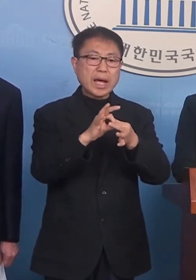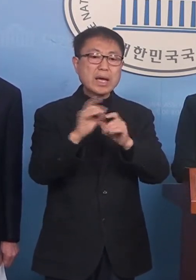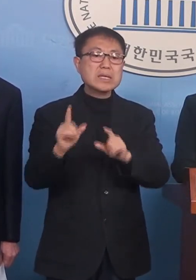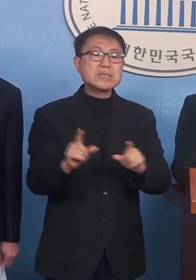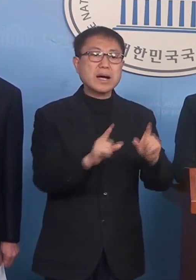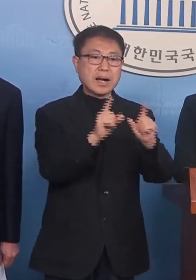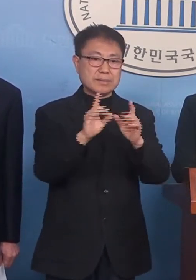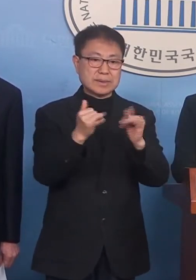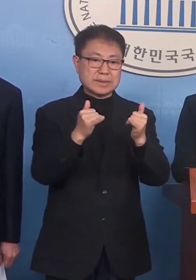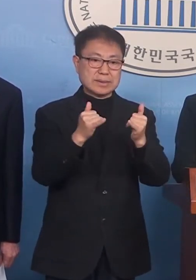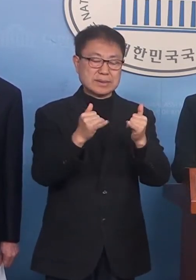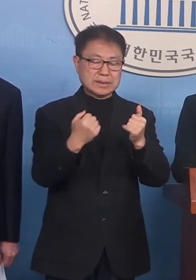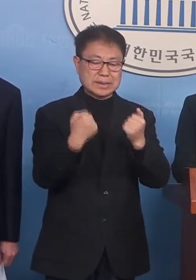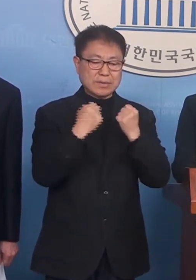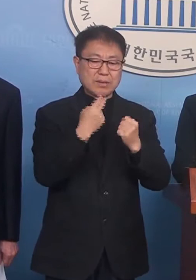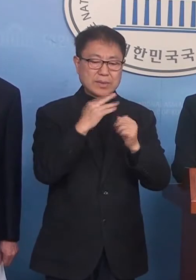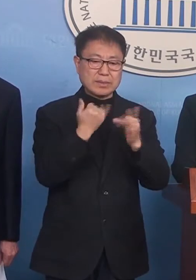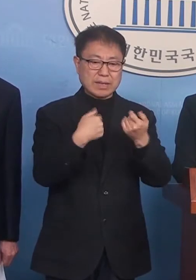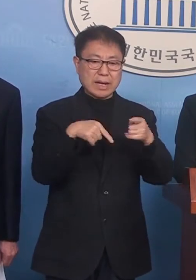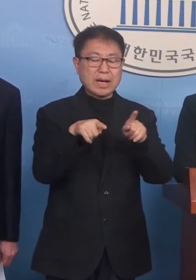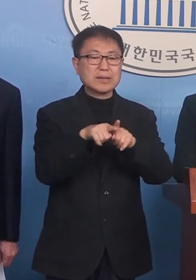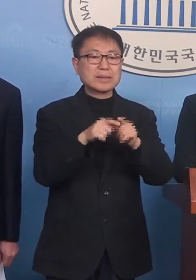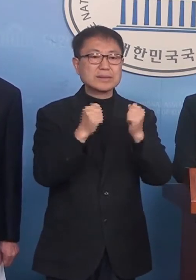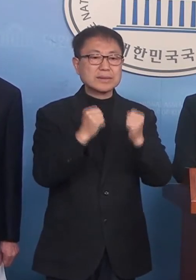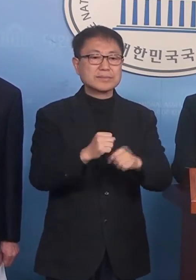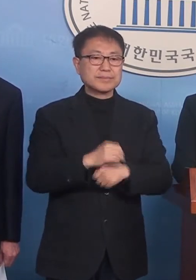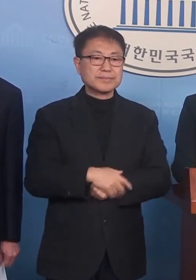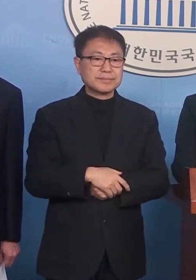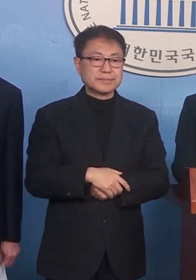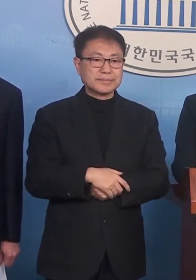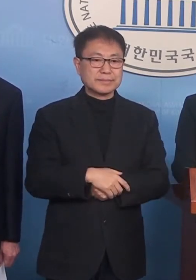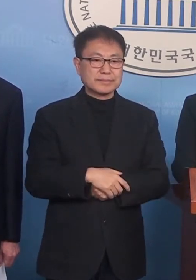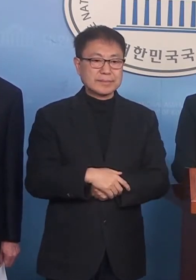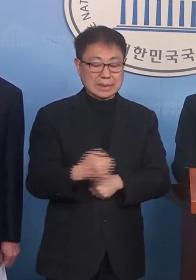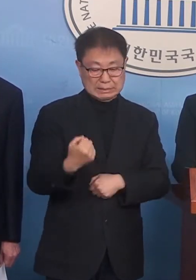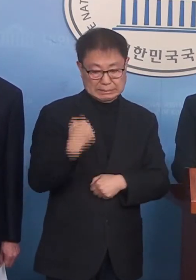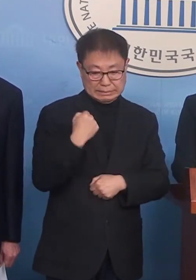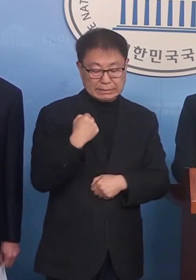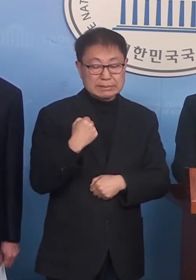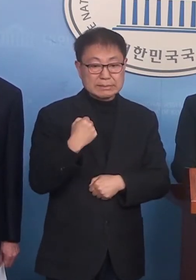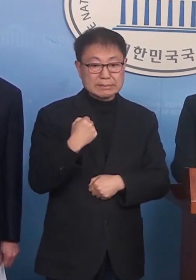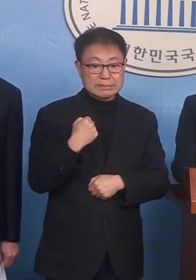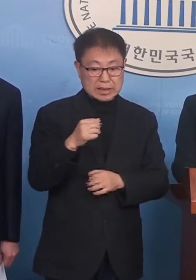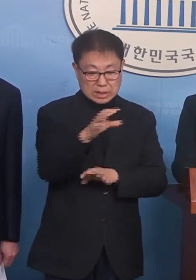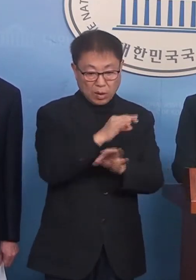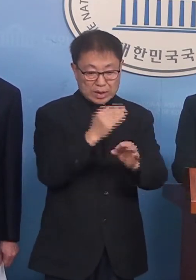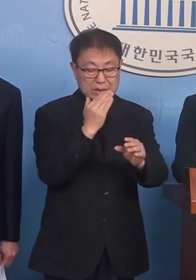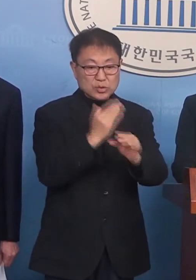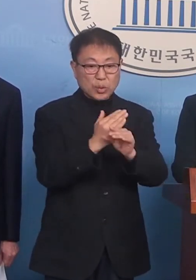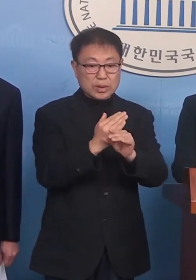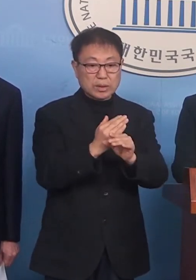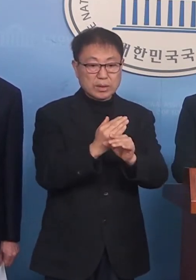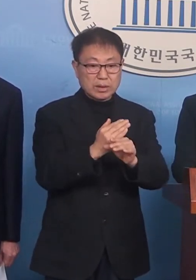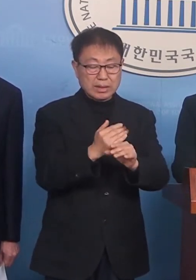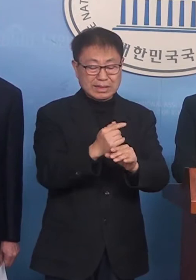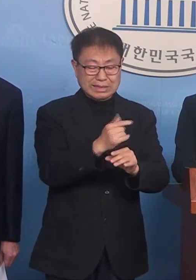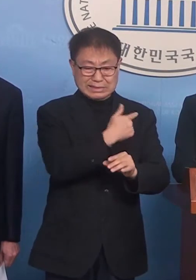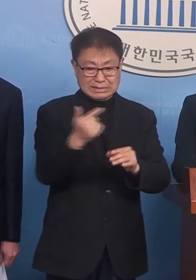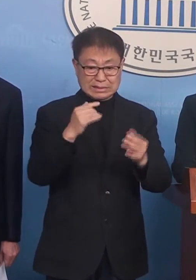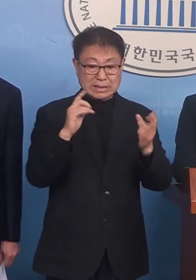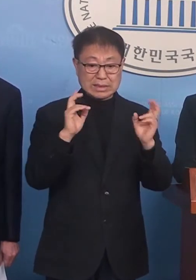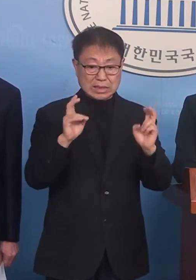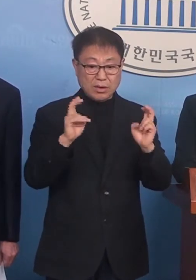있는 을들과 함께했습니다. 재벌 대기업 중심의 갑을 경제 구조 속에서 대기업의